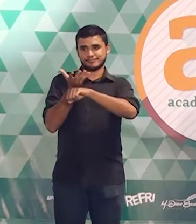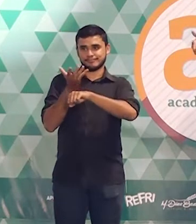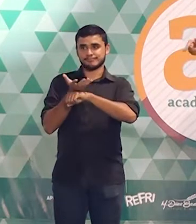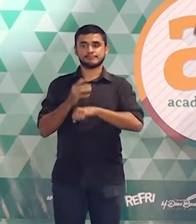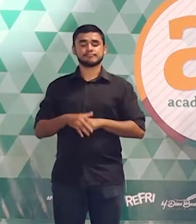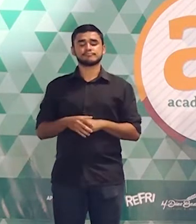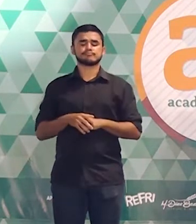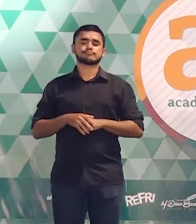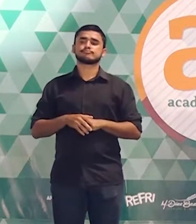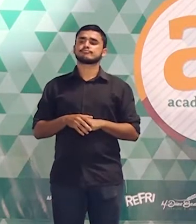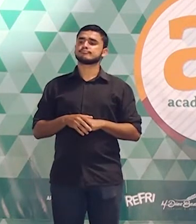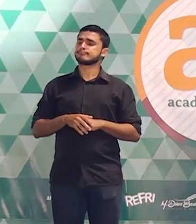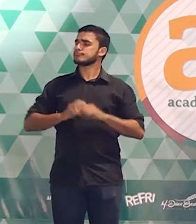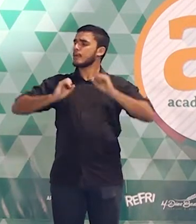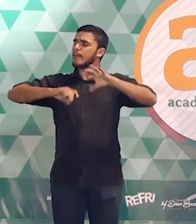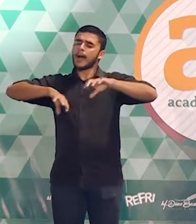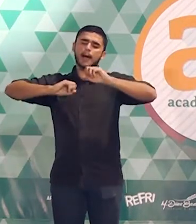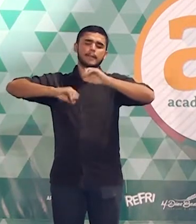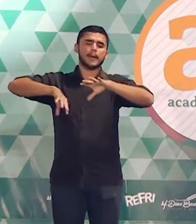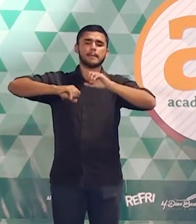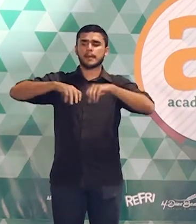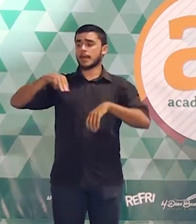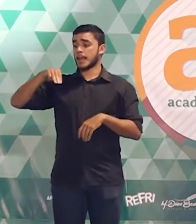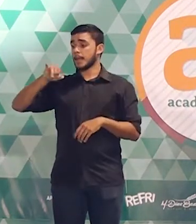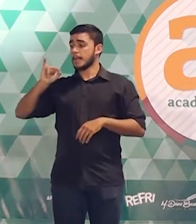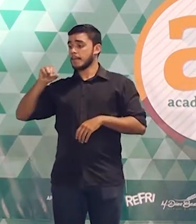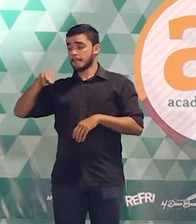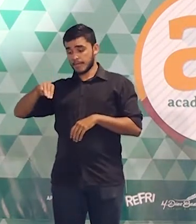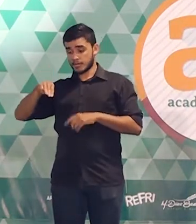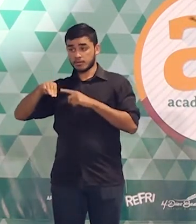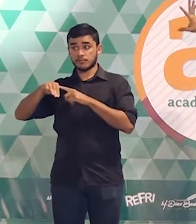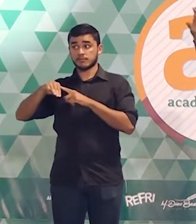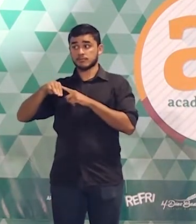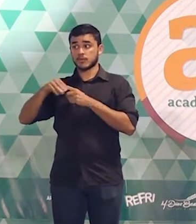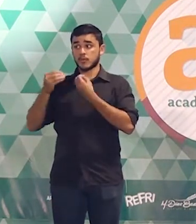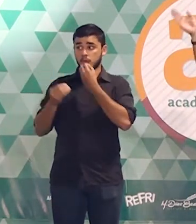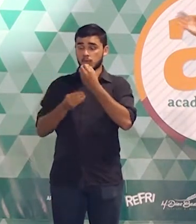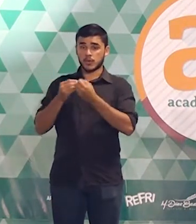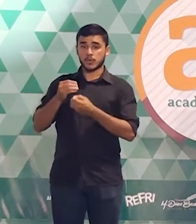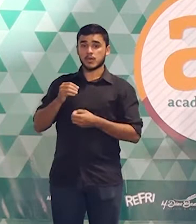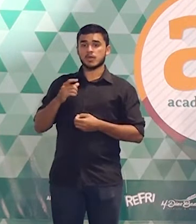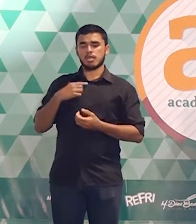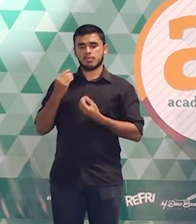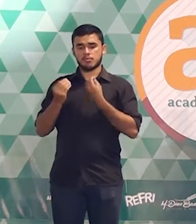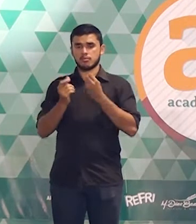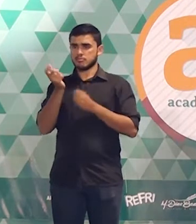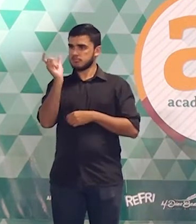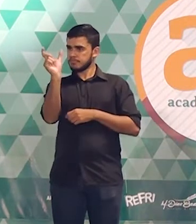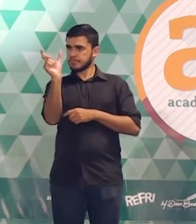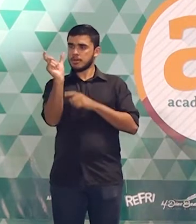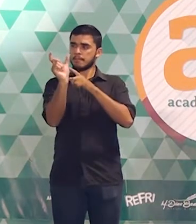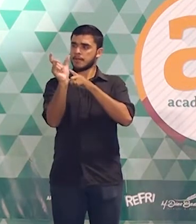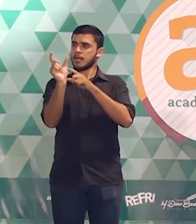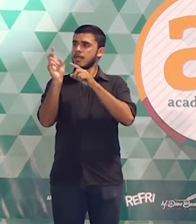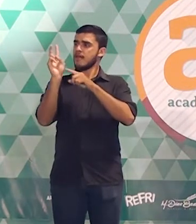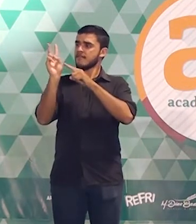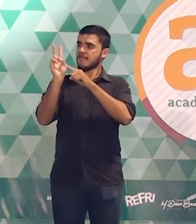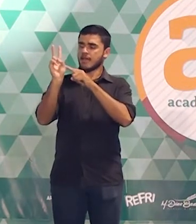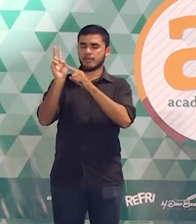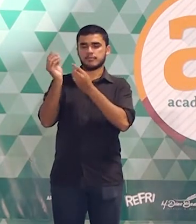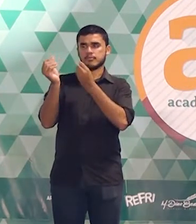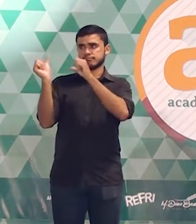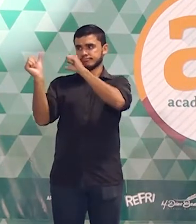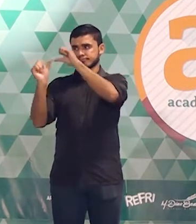aí eu estava falando justamente dessa história do mim. Sujeito de verbo, para eu fazer e não para mim fazer e tal,